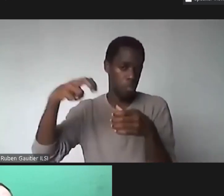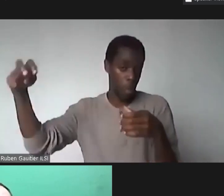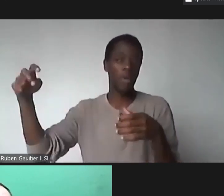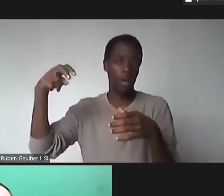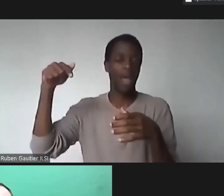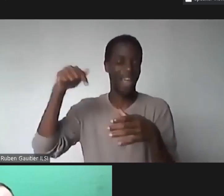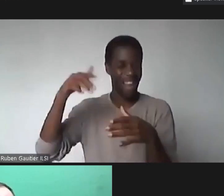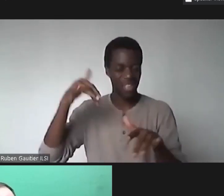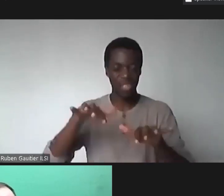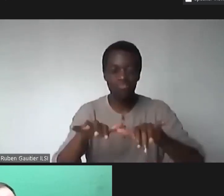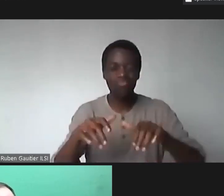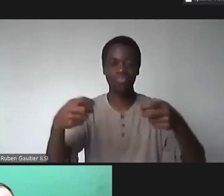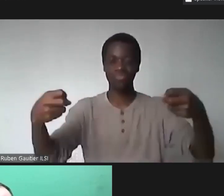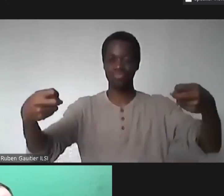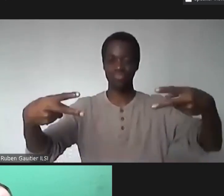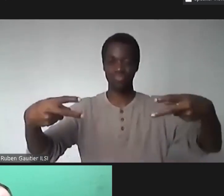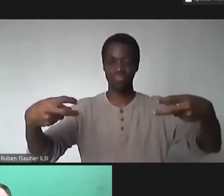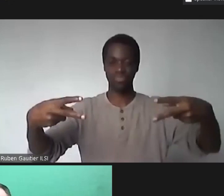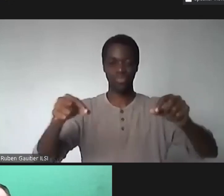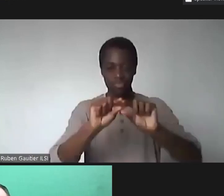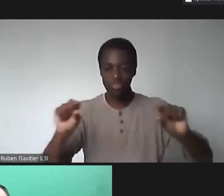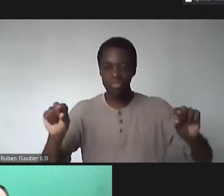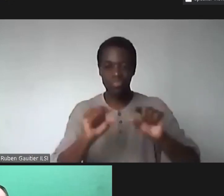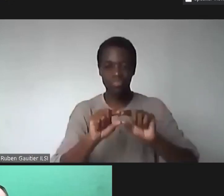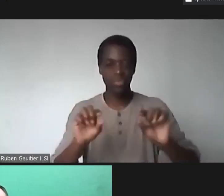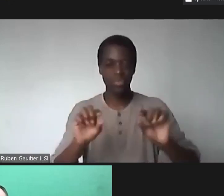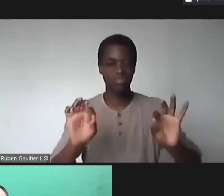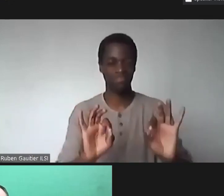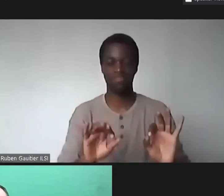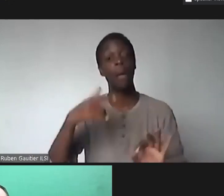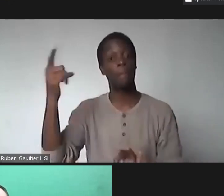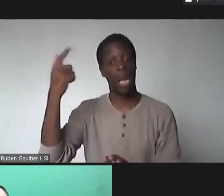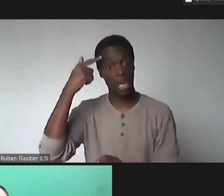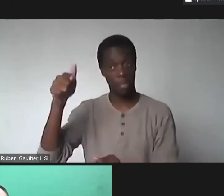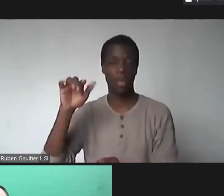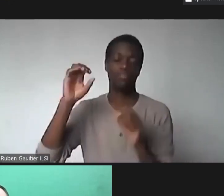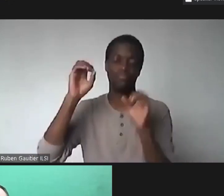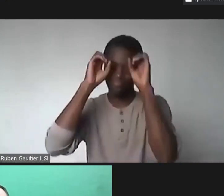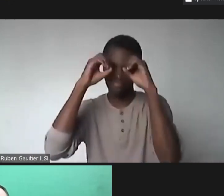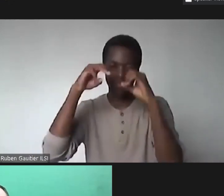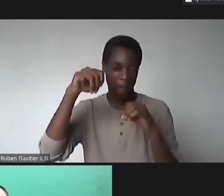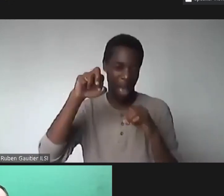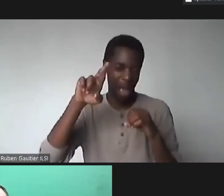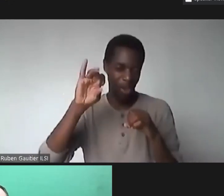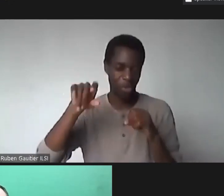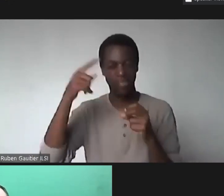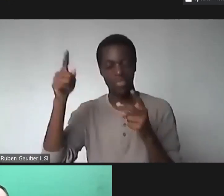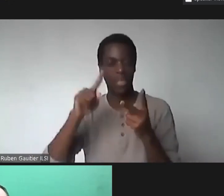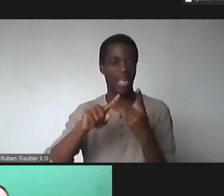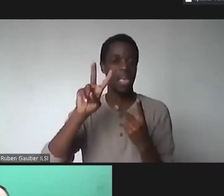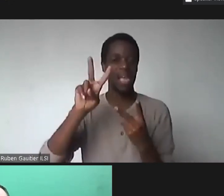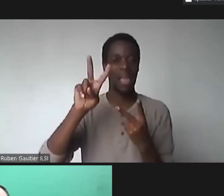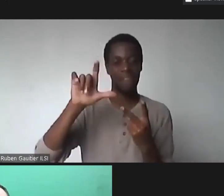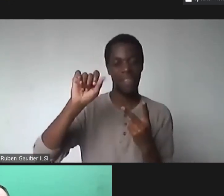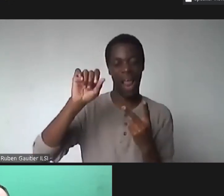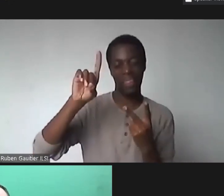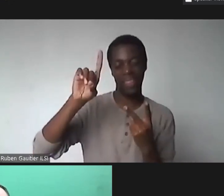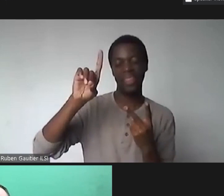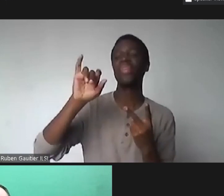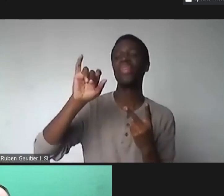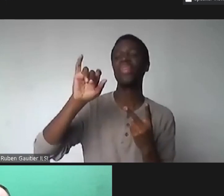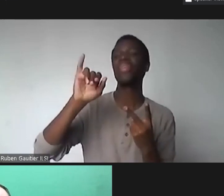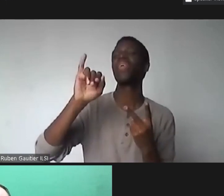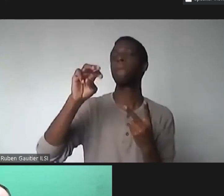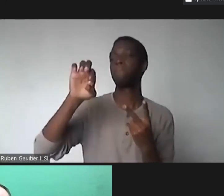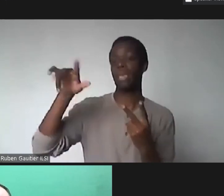la accesibilidad para todos, a todas, y sobre todo a nuestro equipo técnico, a Mario Buruncajas, a Vladimir, que están ahí también viendo cómo conectar con el